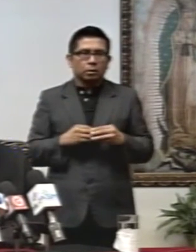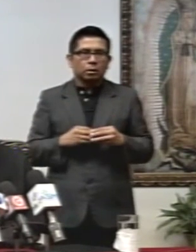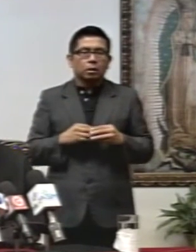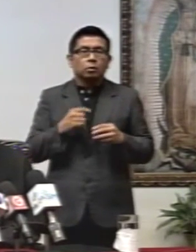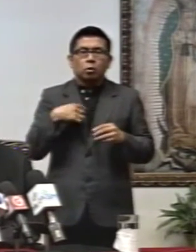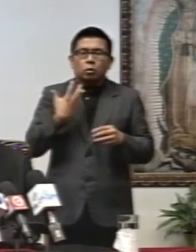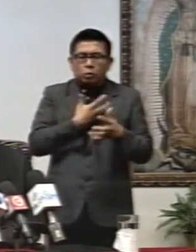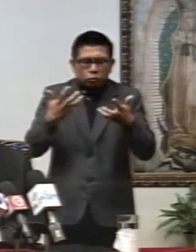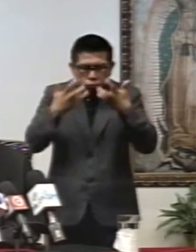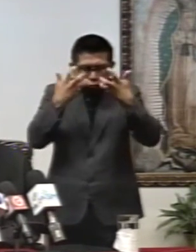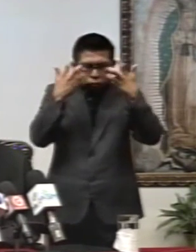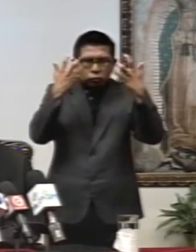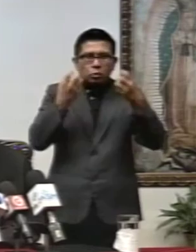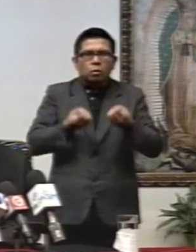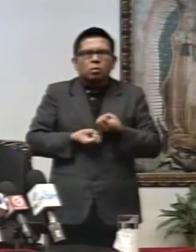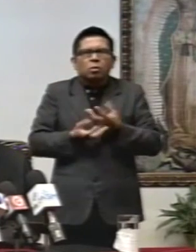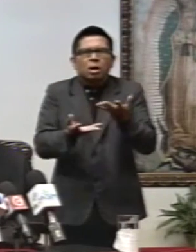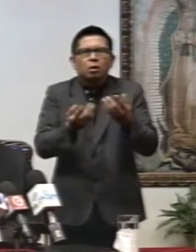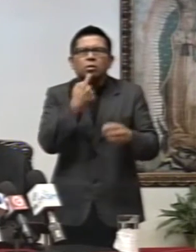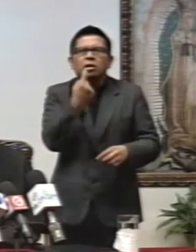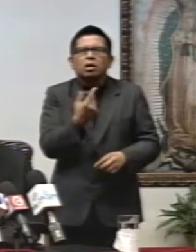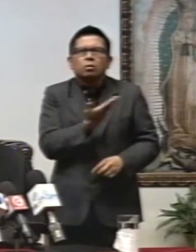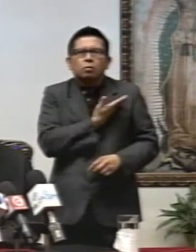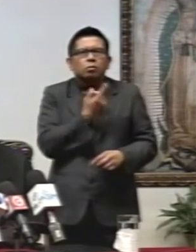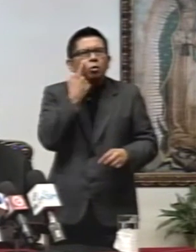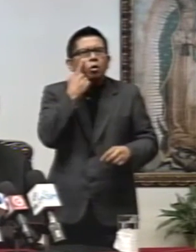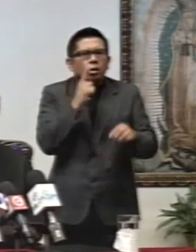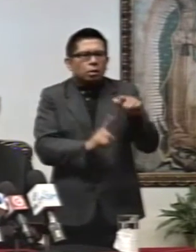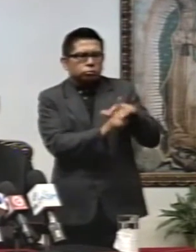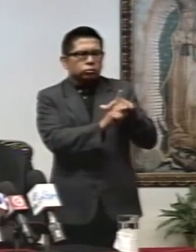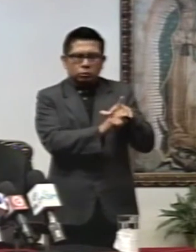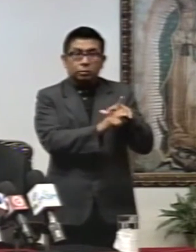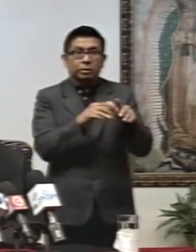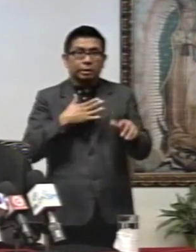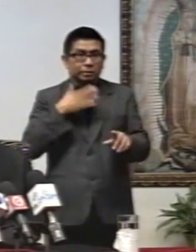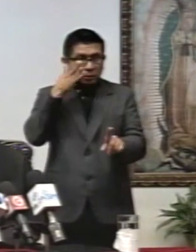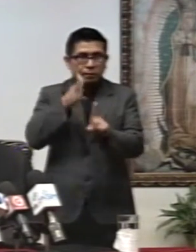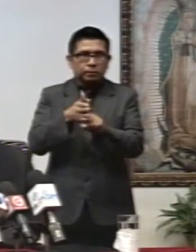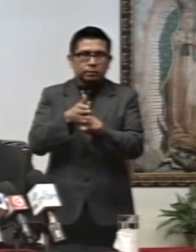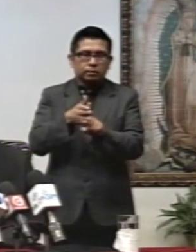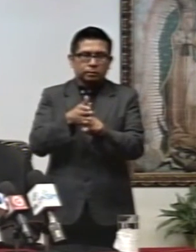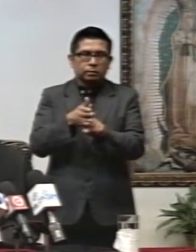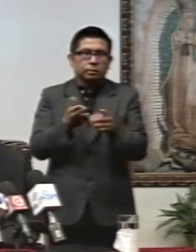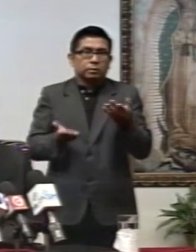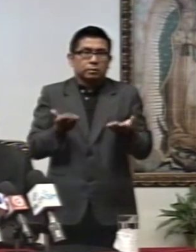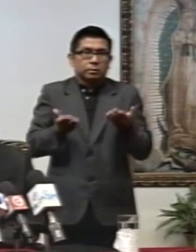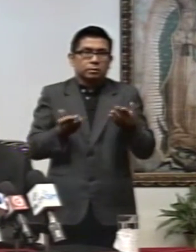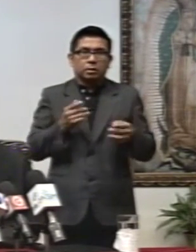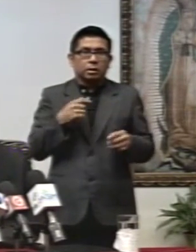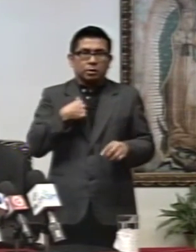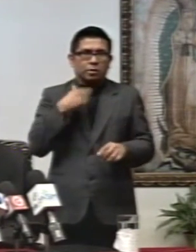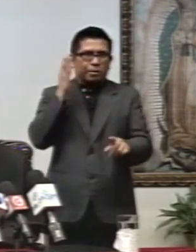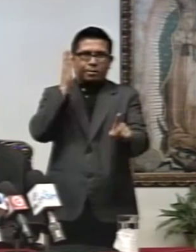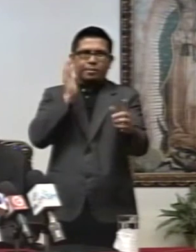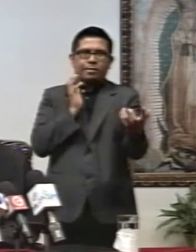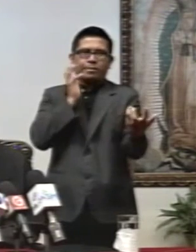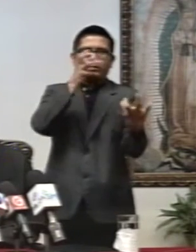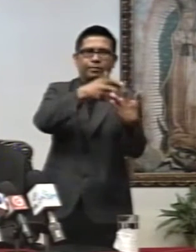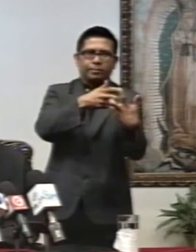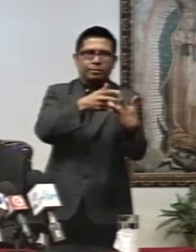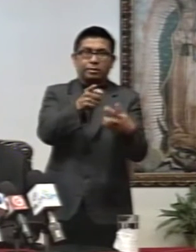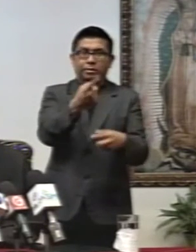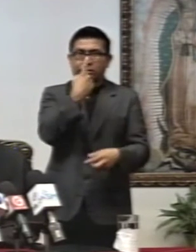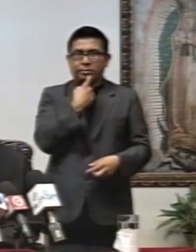causa, tenemos que ir al fundamento, a la raíz. Ese es mi enfoque. Posiblemente no responda, insisto, a la